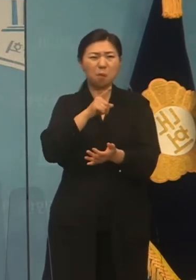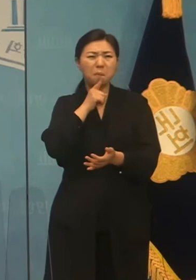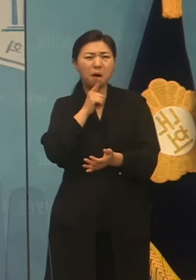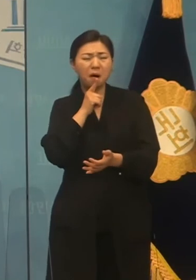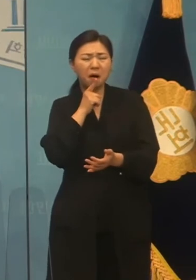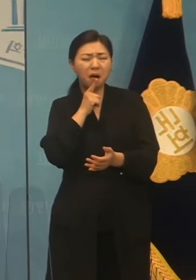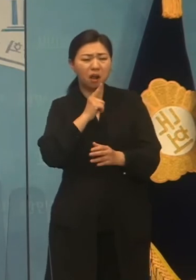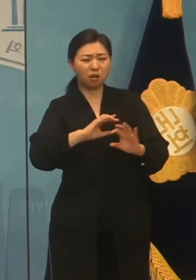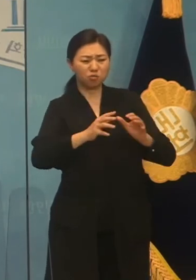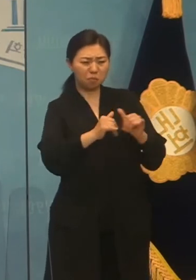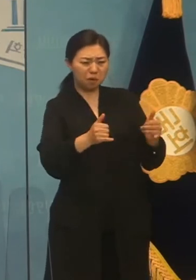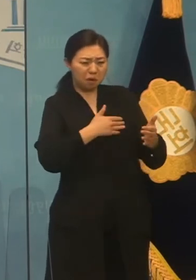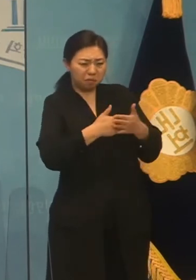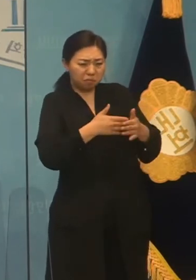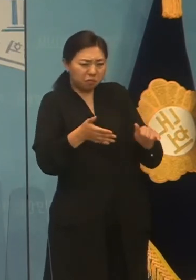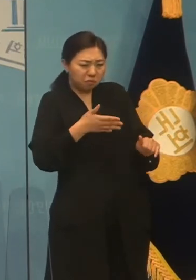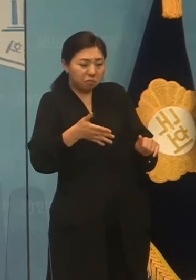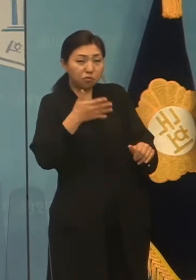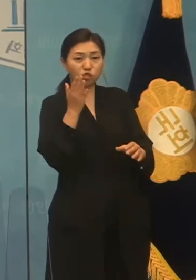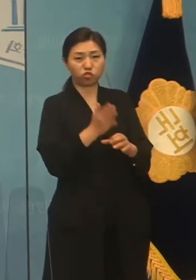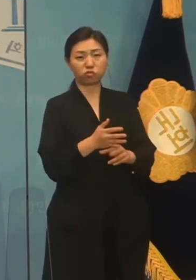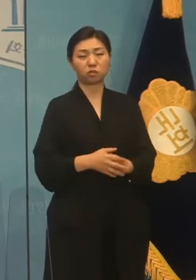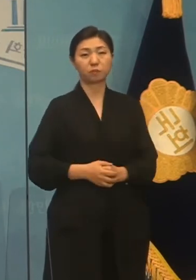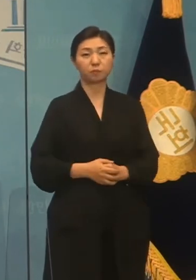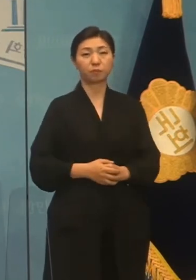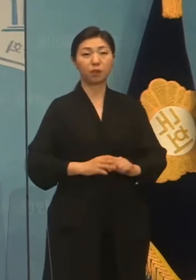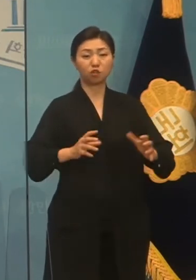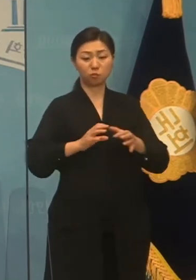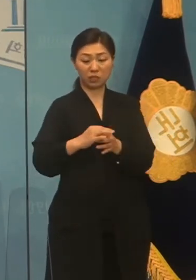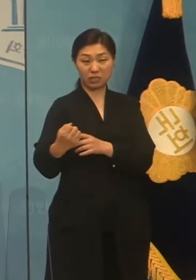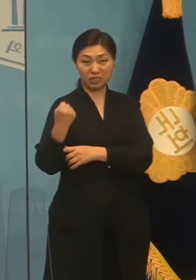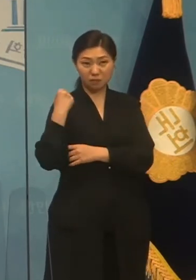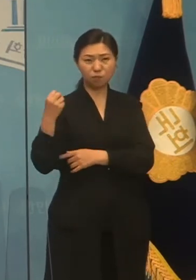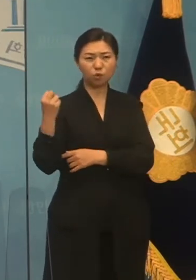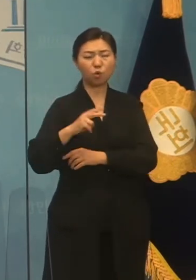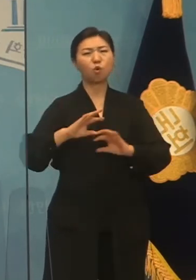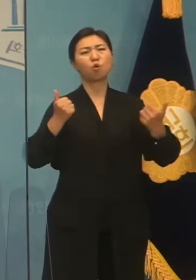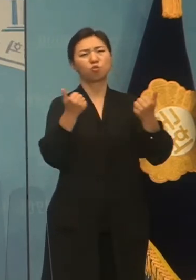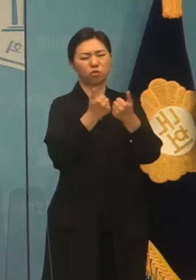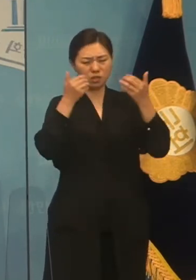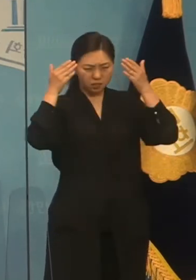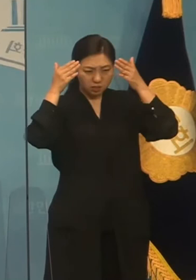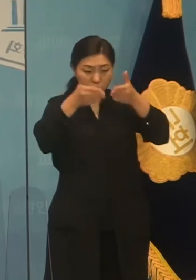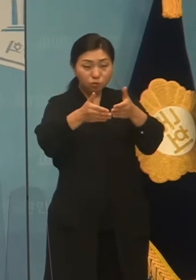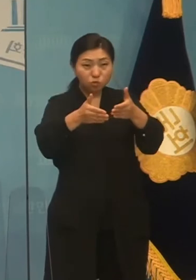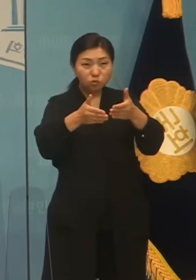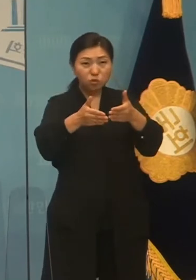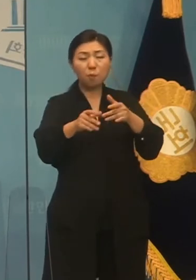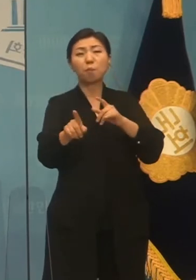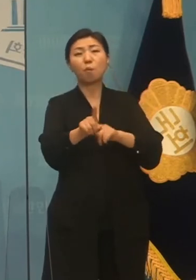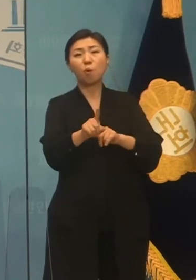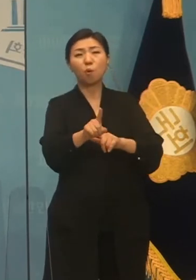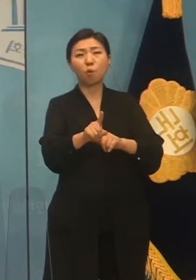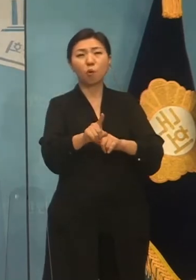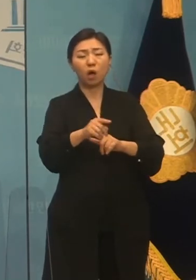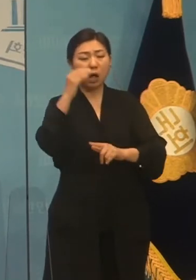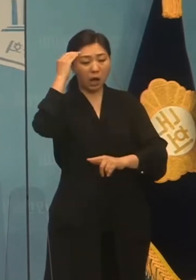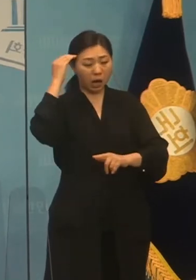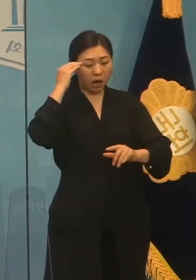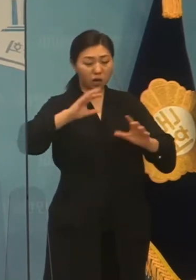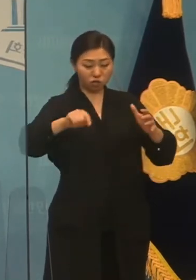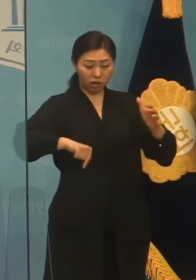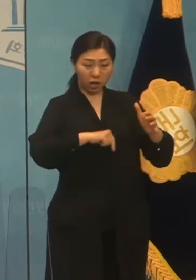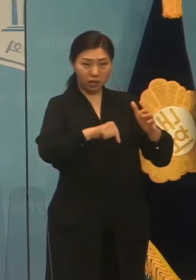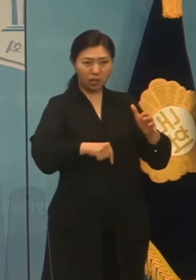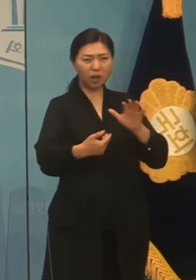있습니다. 국민의힘과 국회가 이제 전념할 것은 국내 백신 생산 허브를 갖추는